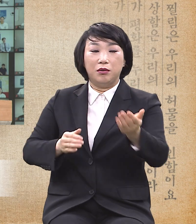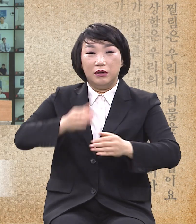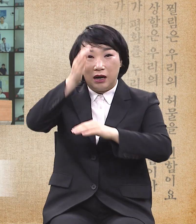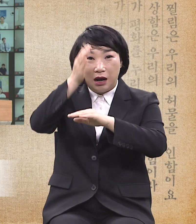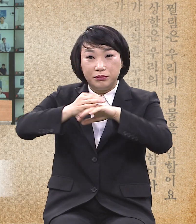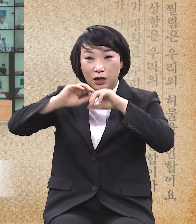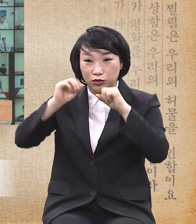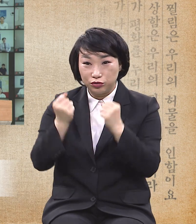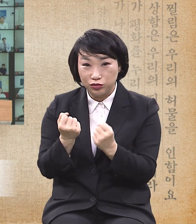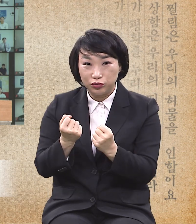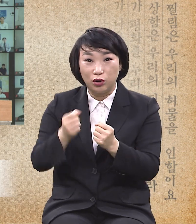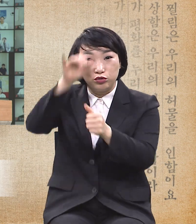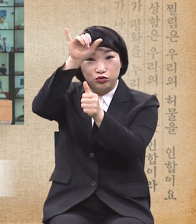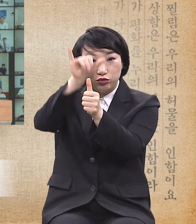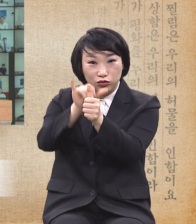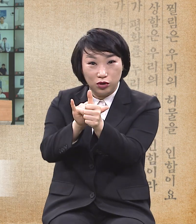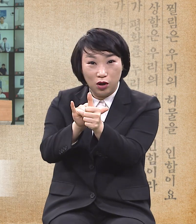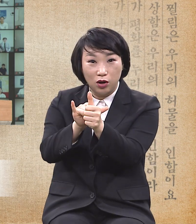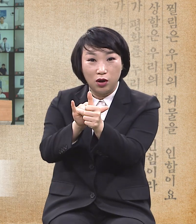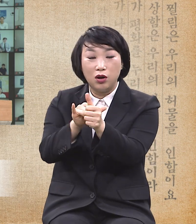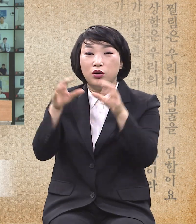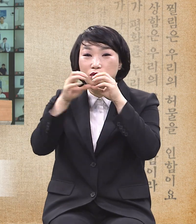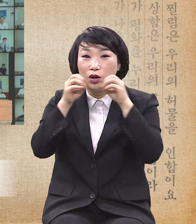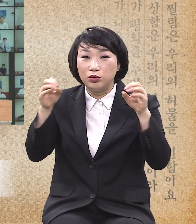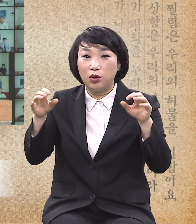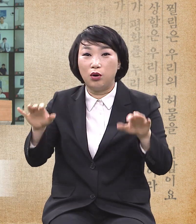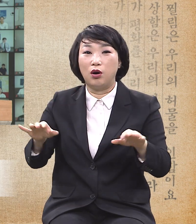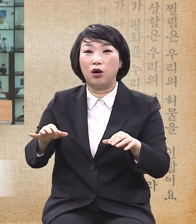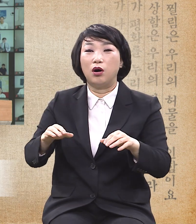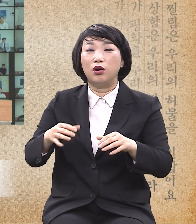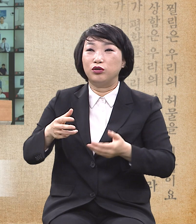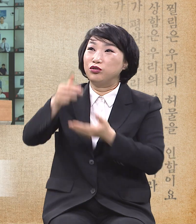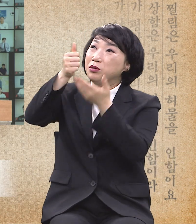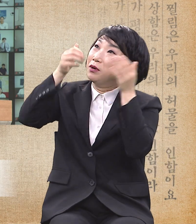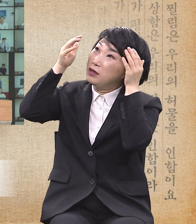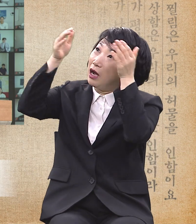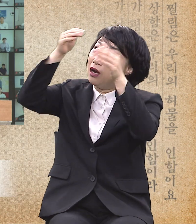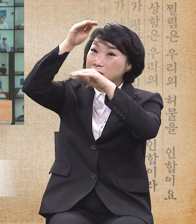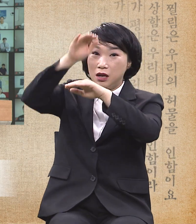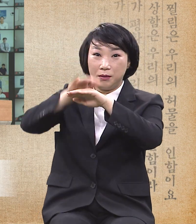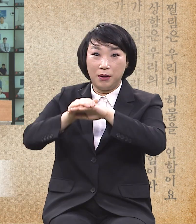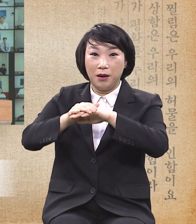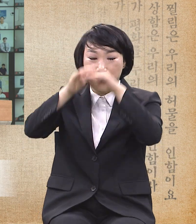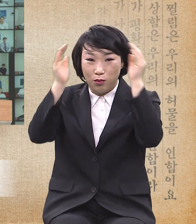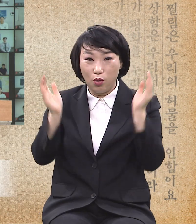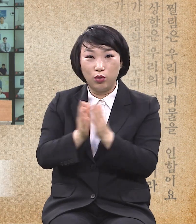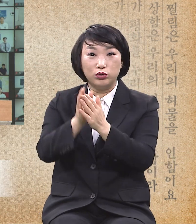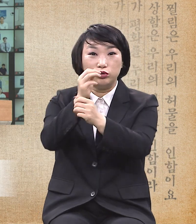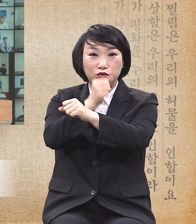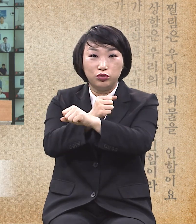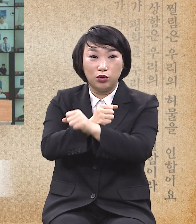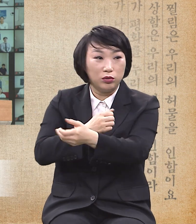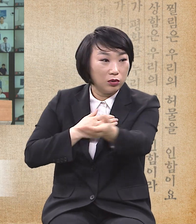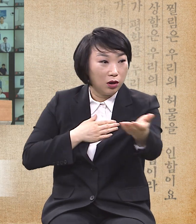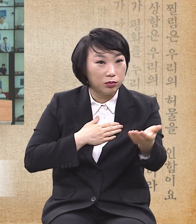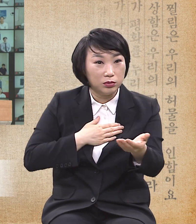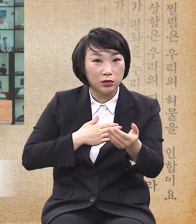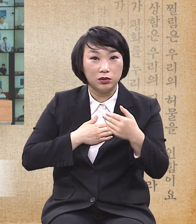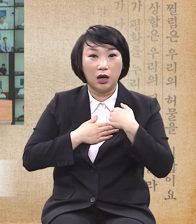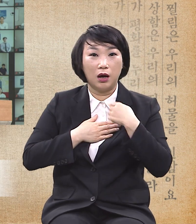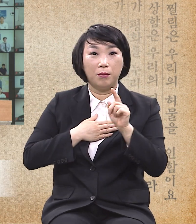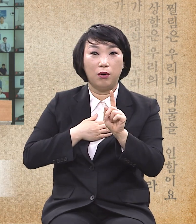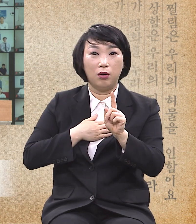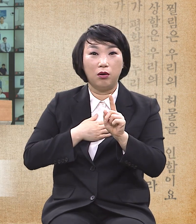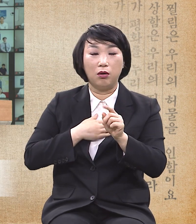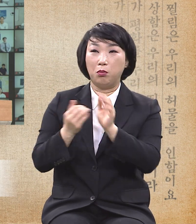감사와 순종과 충성과 전도와 주를 향한 예배와 모든 수고가